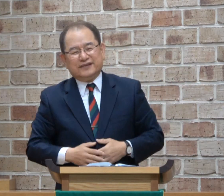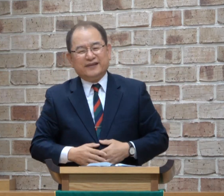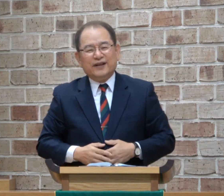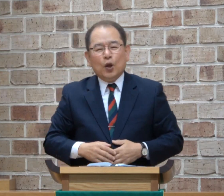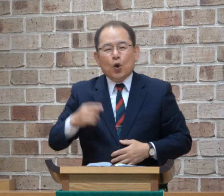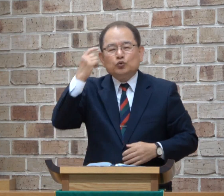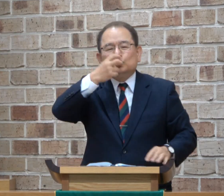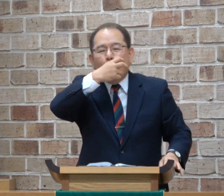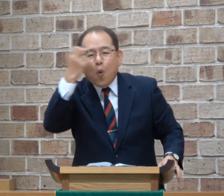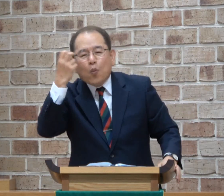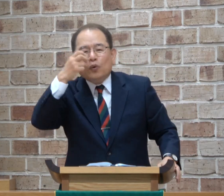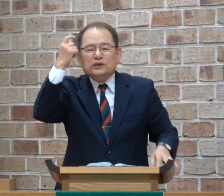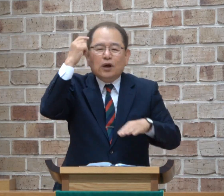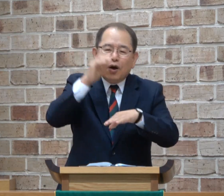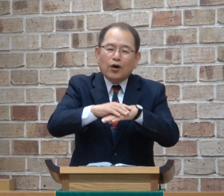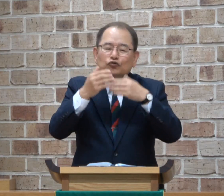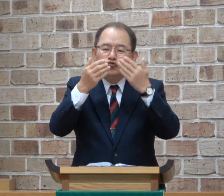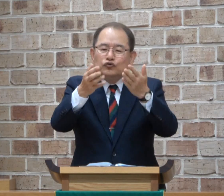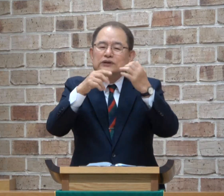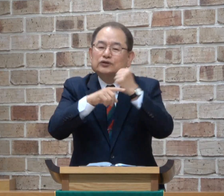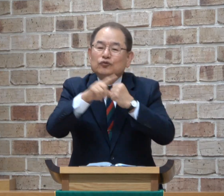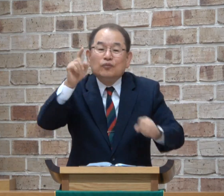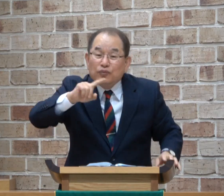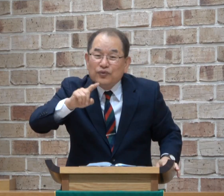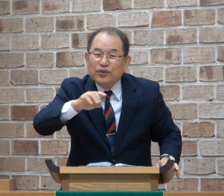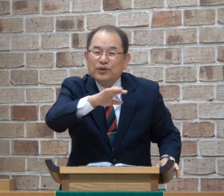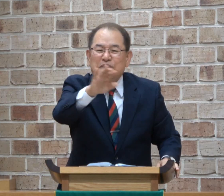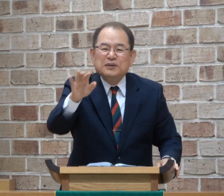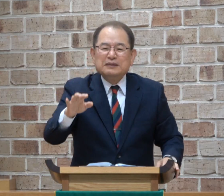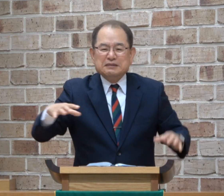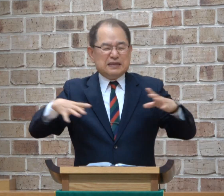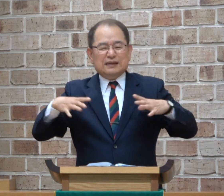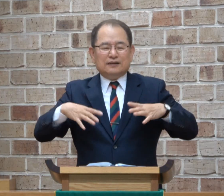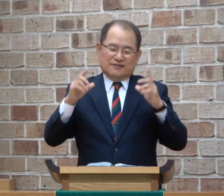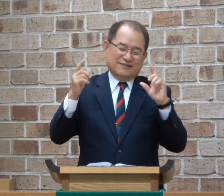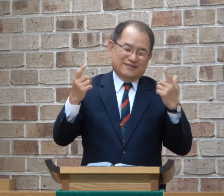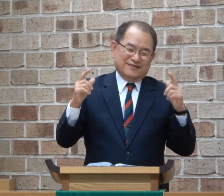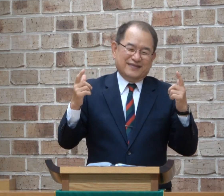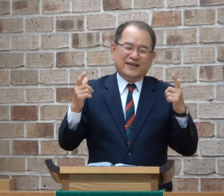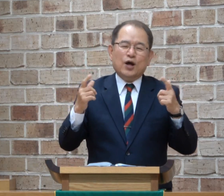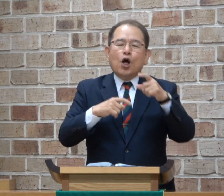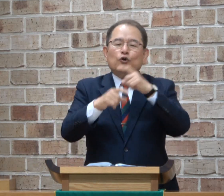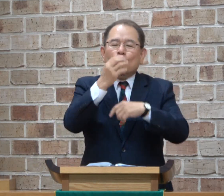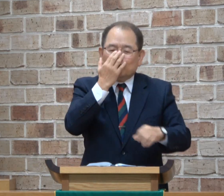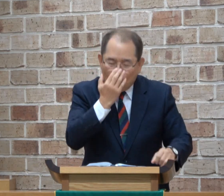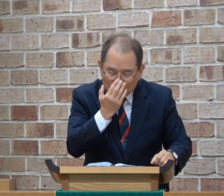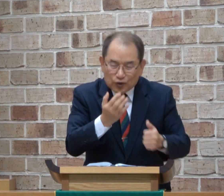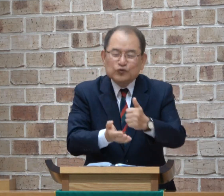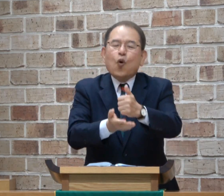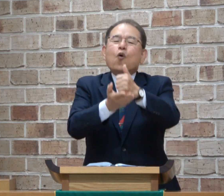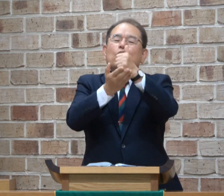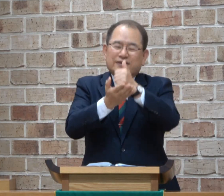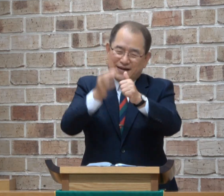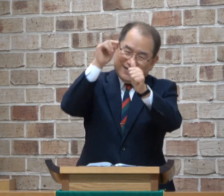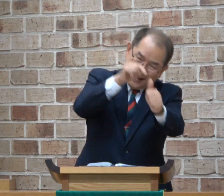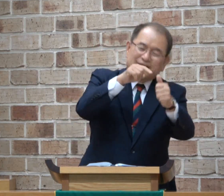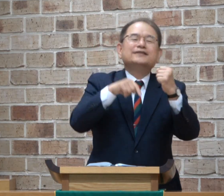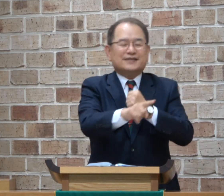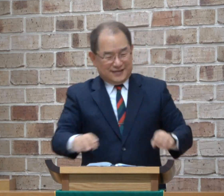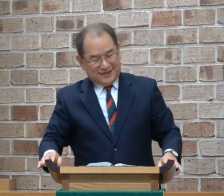총명을 주신 것은 자랑하라는 것이 아닙니다. 더 겸손히 섬기라는 의미입니다. 하나님께서 가장